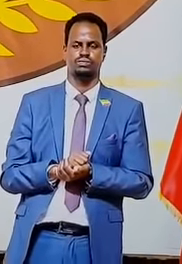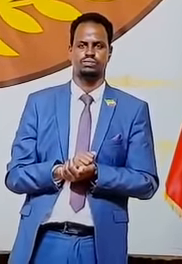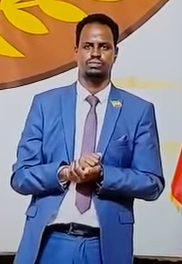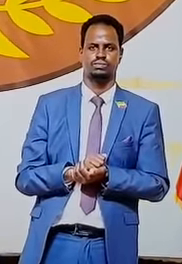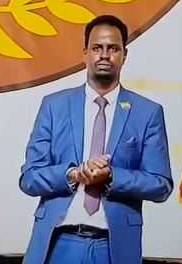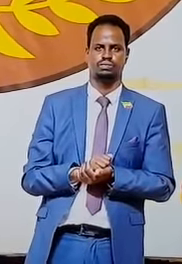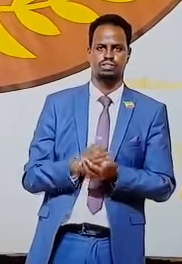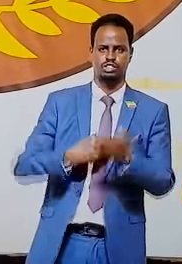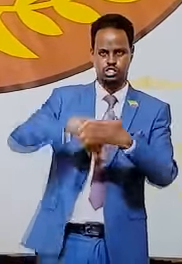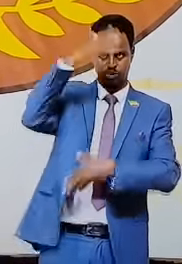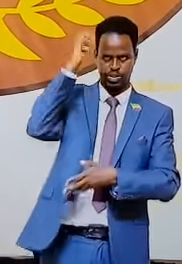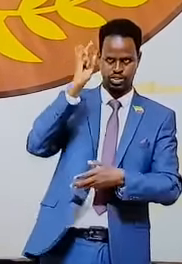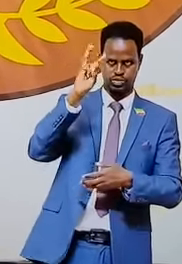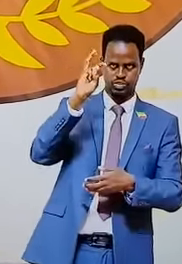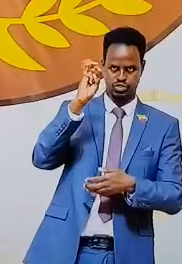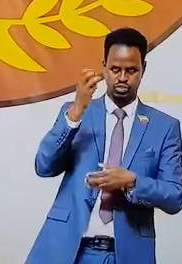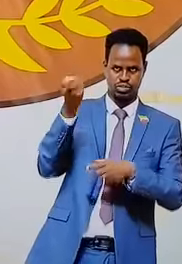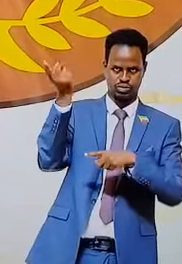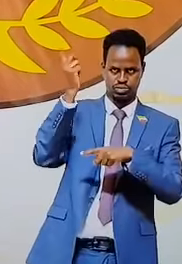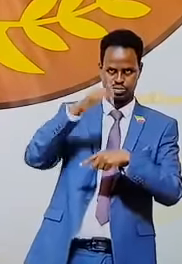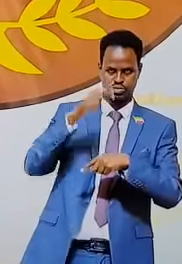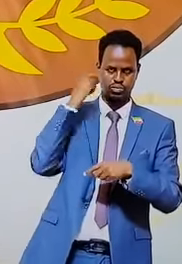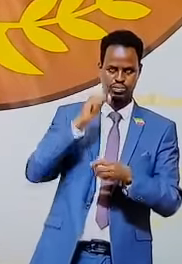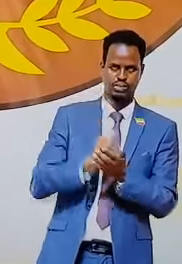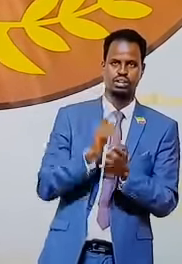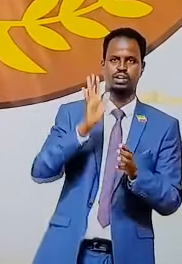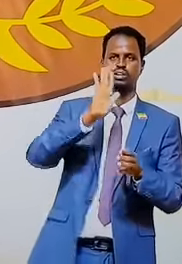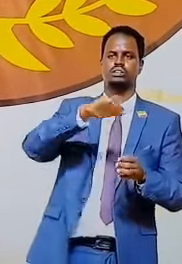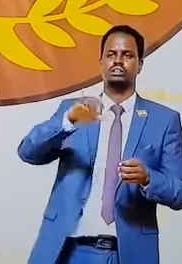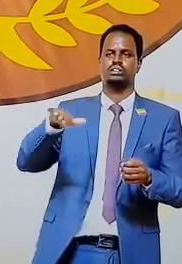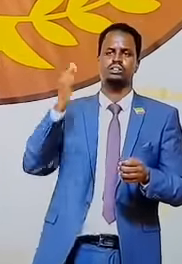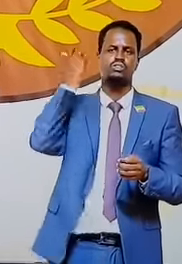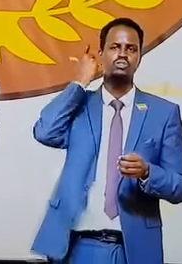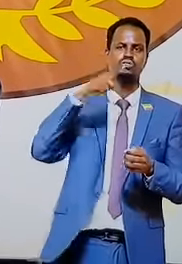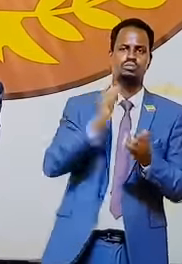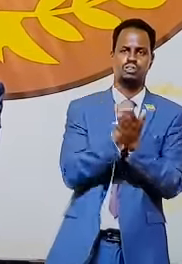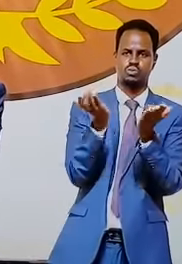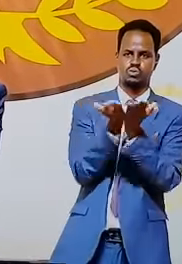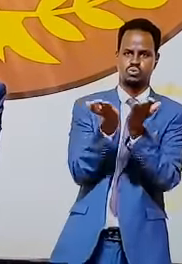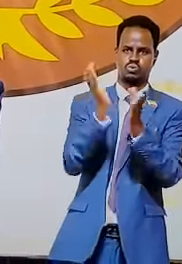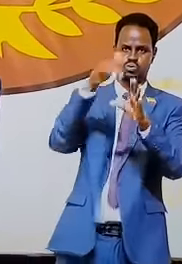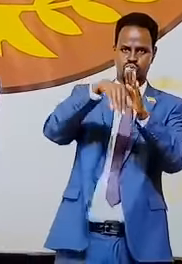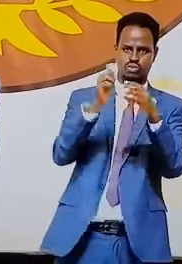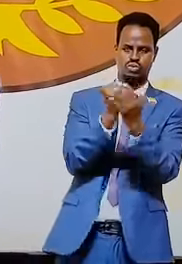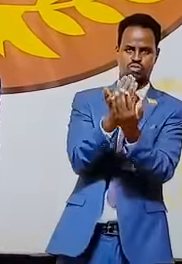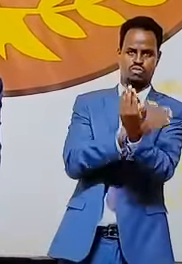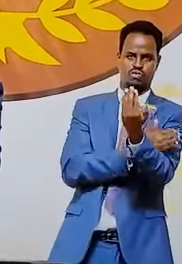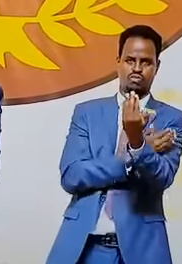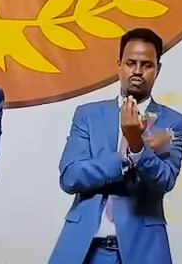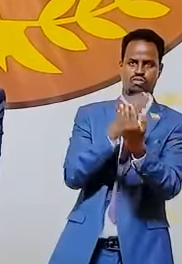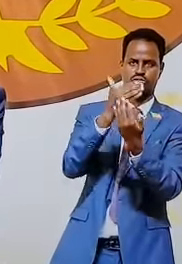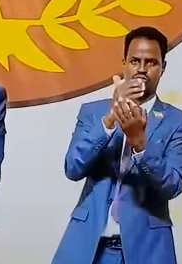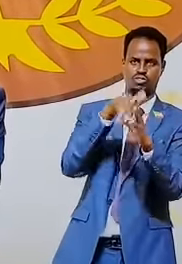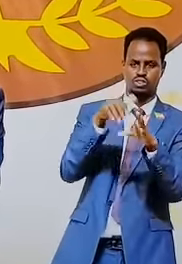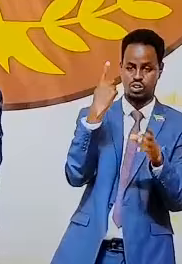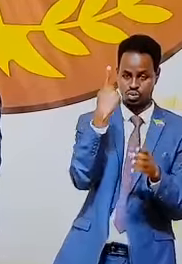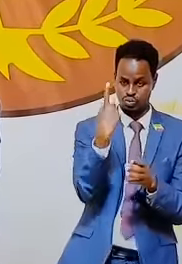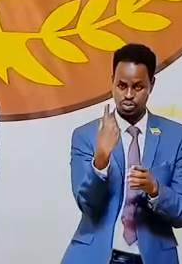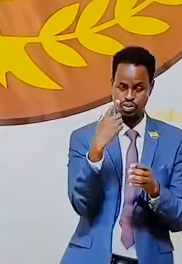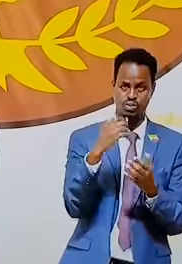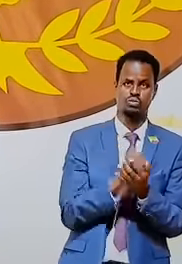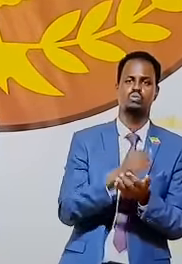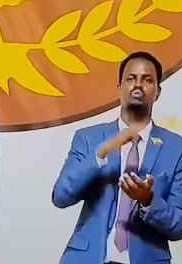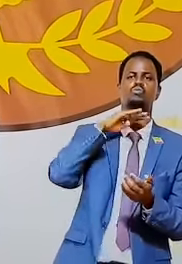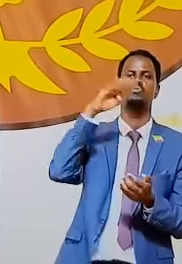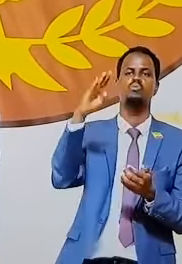jaamacadda maanta soo doobay ku dhawi ardayda Soomaaliland maanta iskuulada ka dhigta Secondary ga Iraq ka koobad